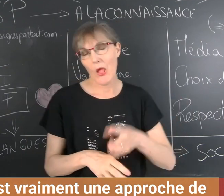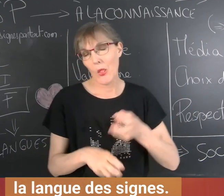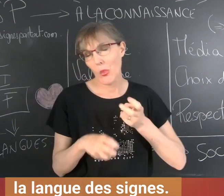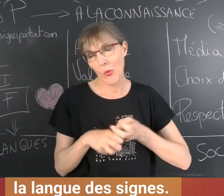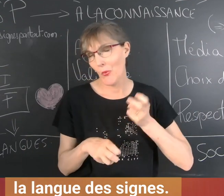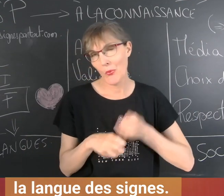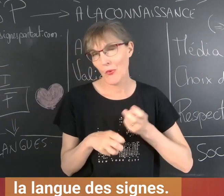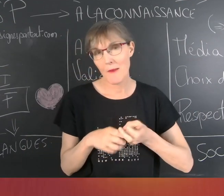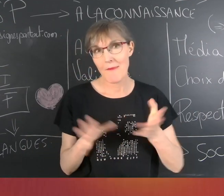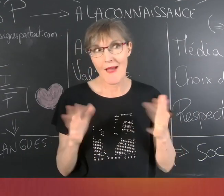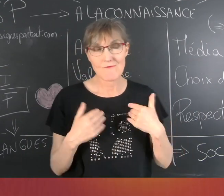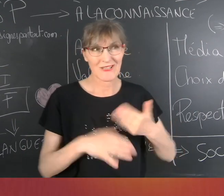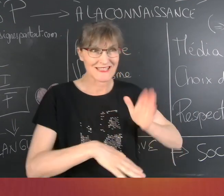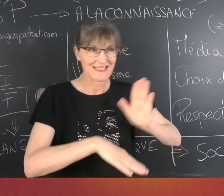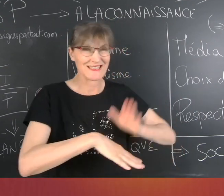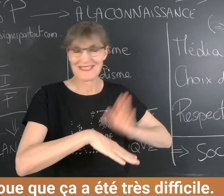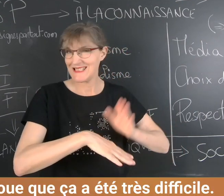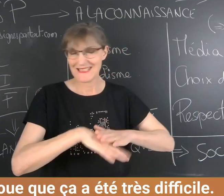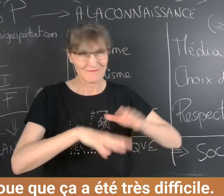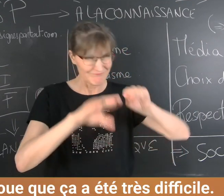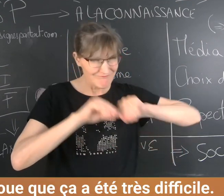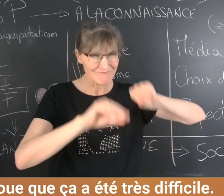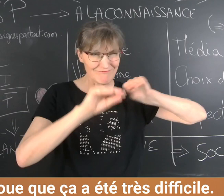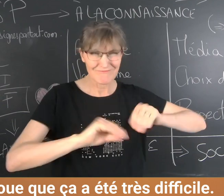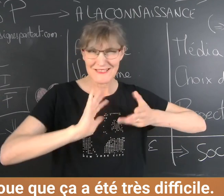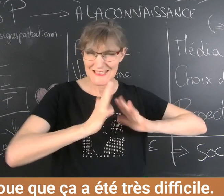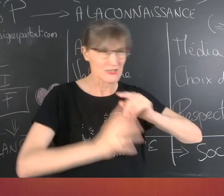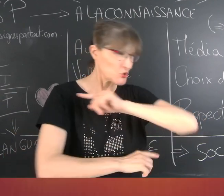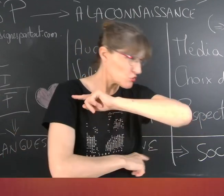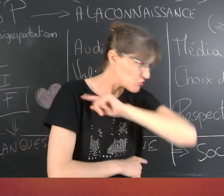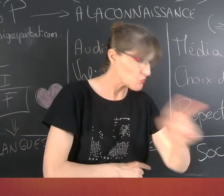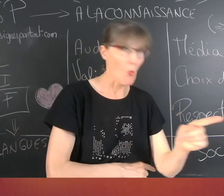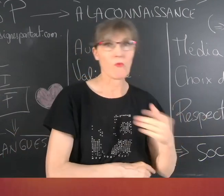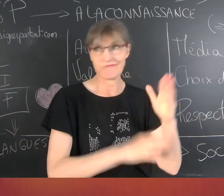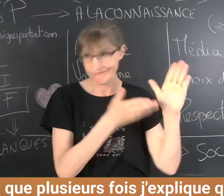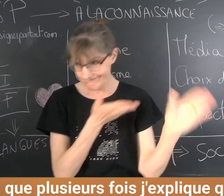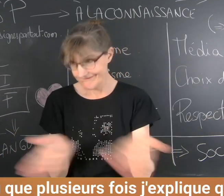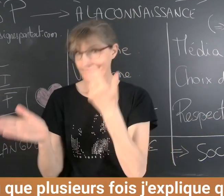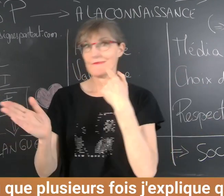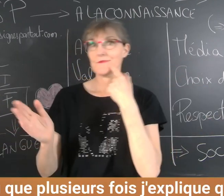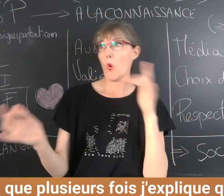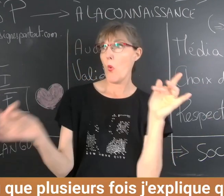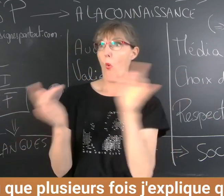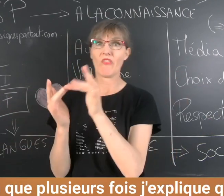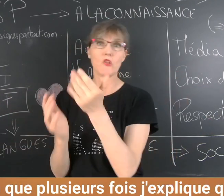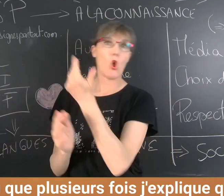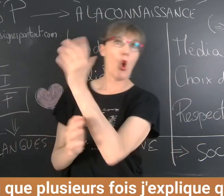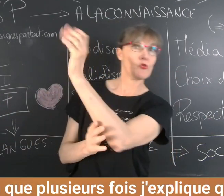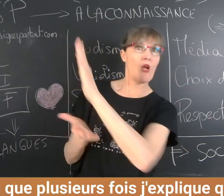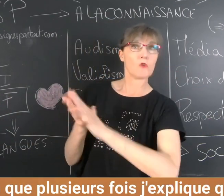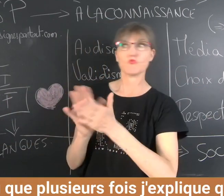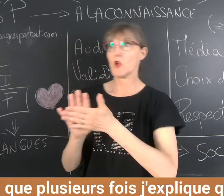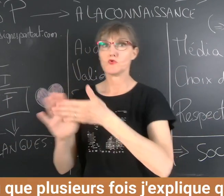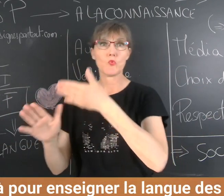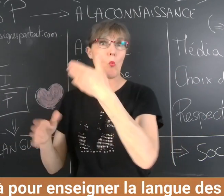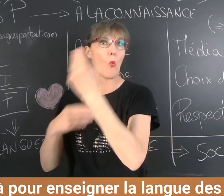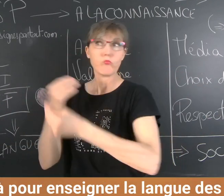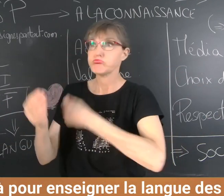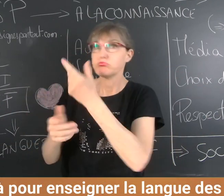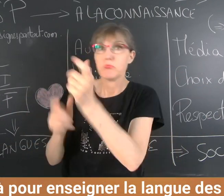la langue des signes. J'avoue que ça a été très difficile. Et il a fallu que plusieurs fois j'explique que je ne suis pas là pour enseigner